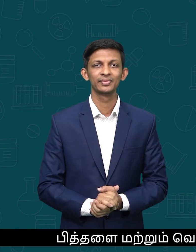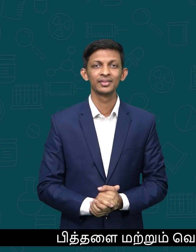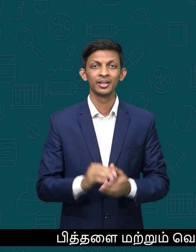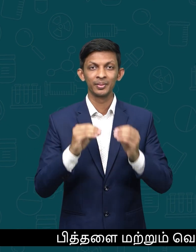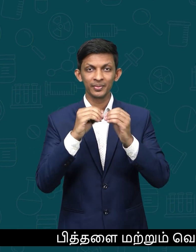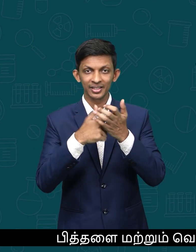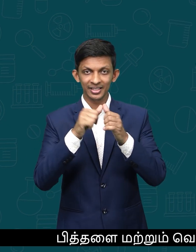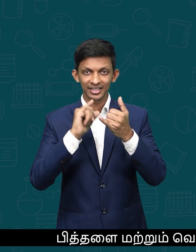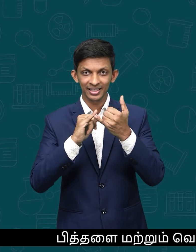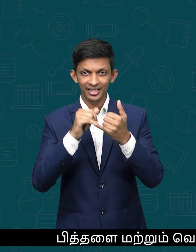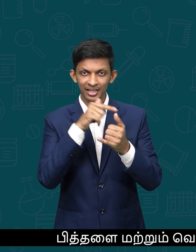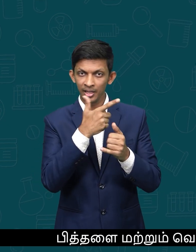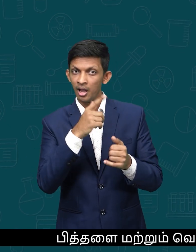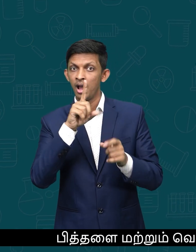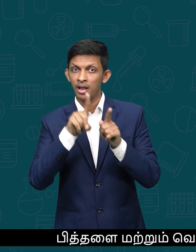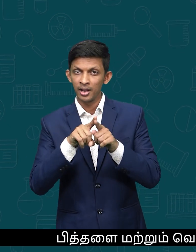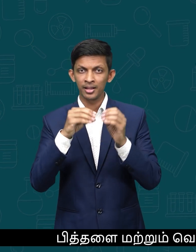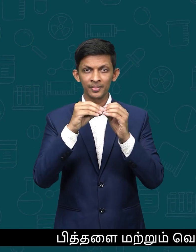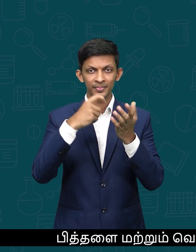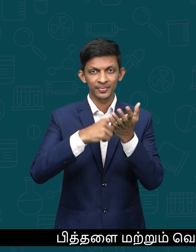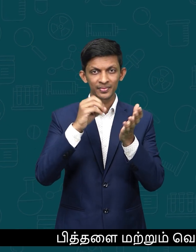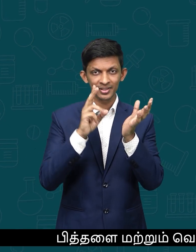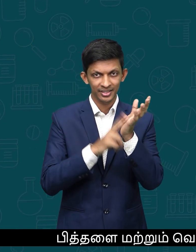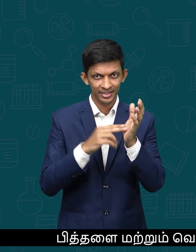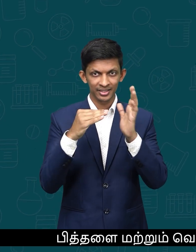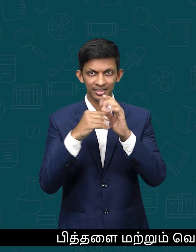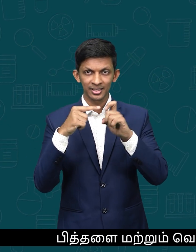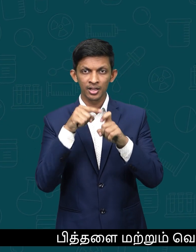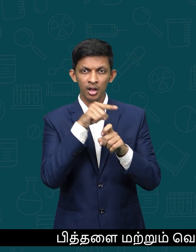பித்தளை மற்றும் வெண்கலம் நல்ல கடத்திகள் அல்ல.